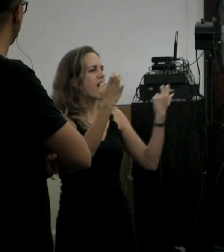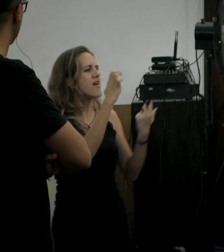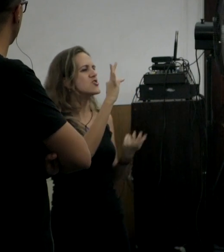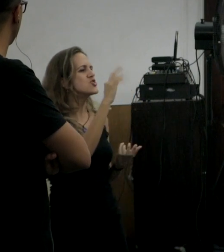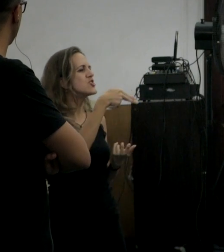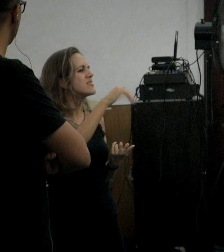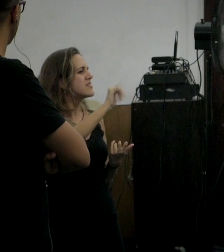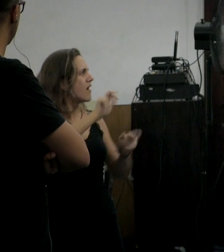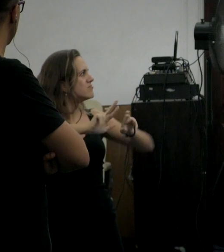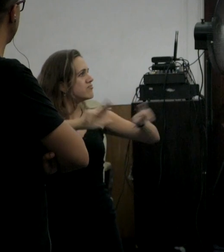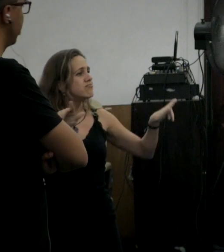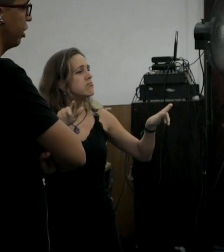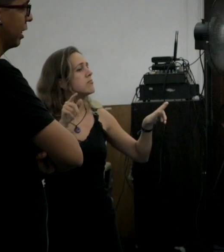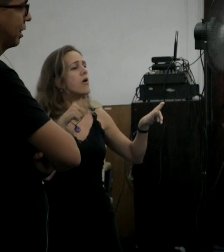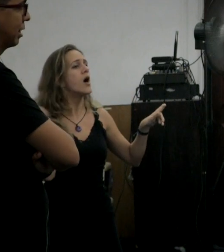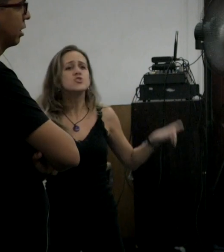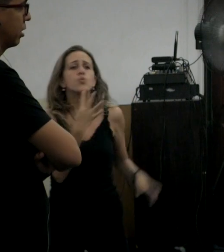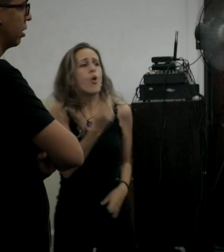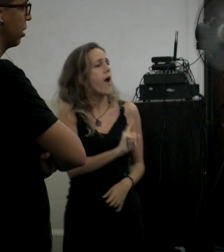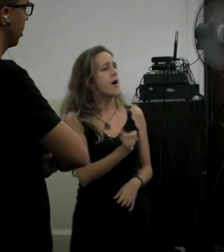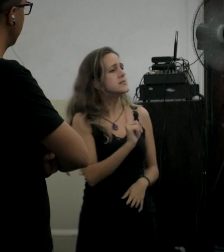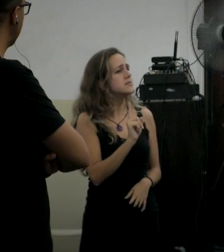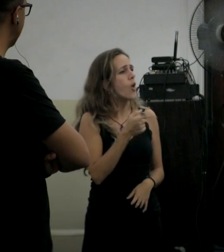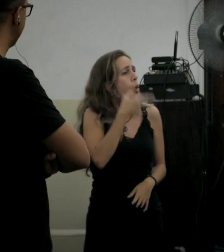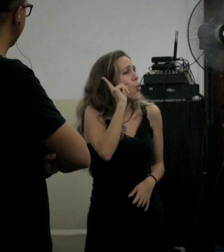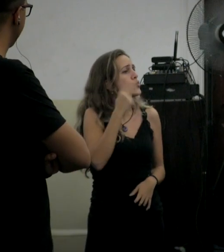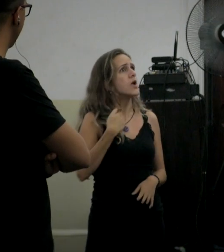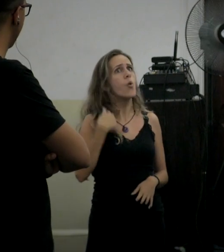indígena, de várias tribos, em etnias,